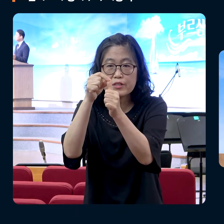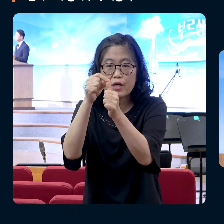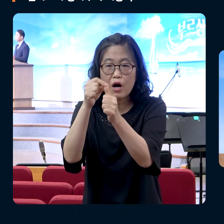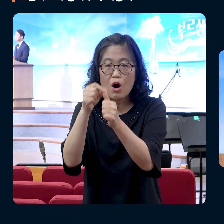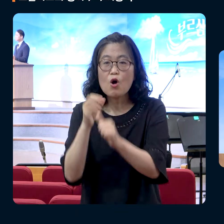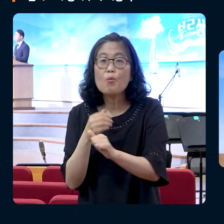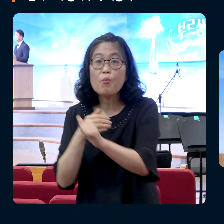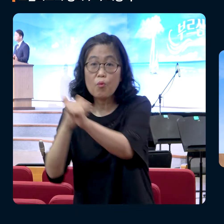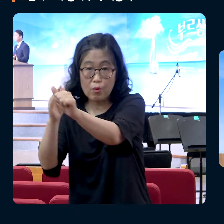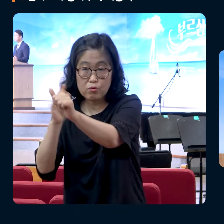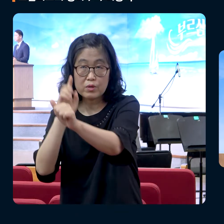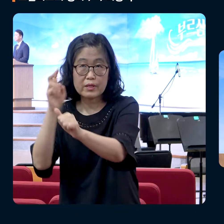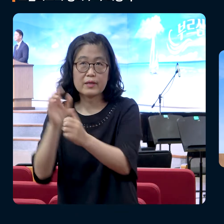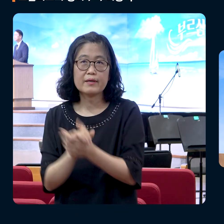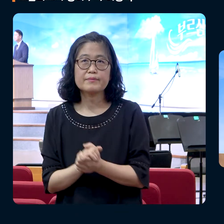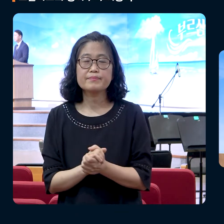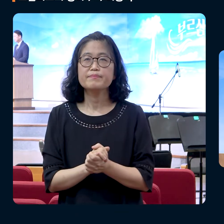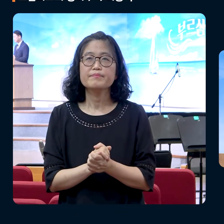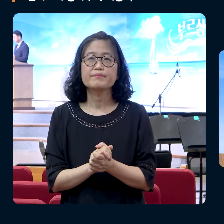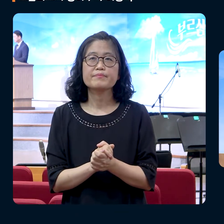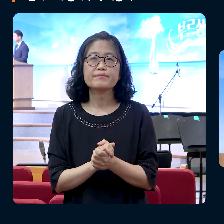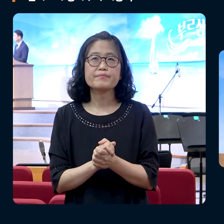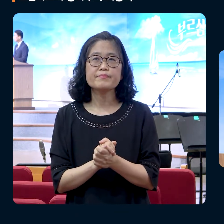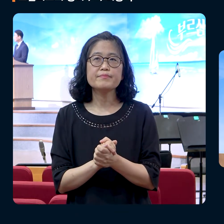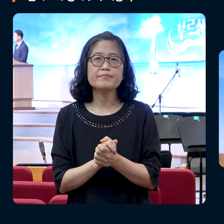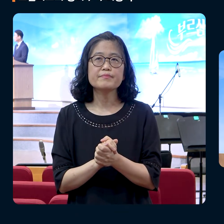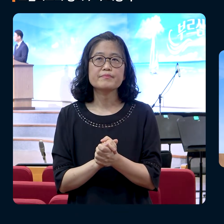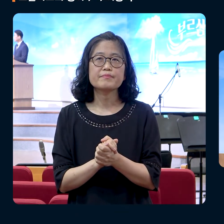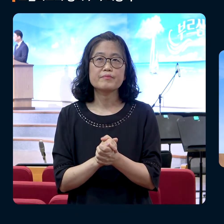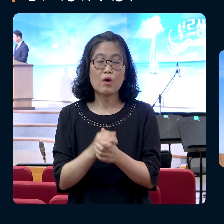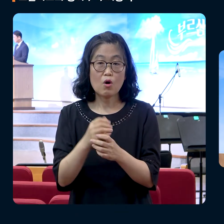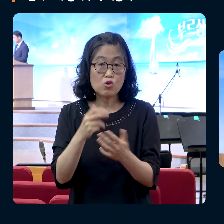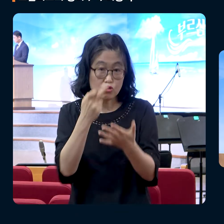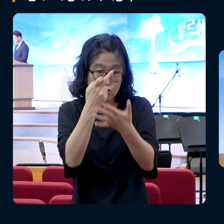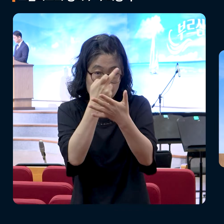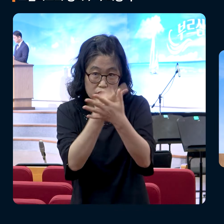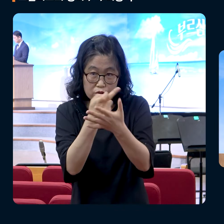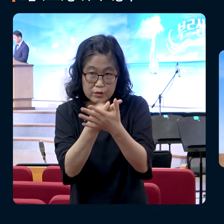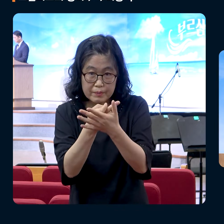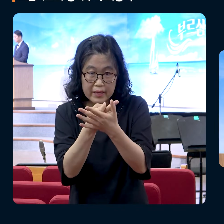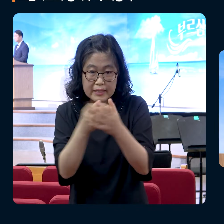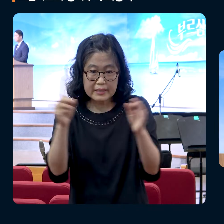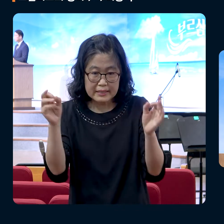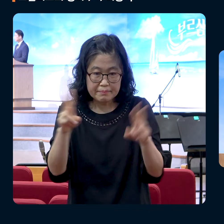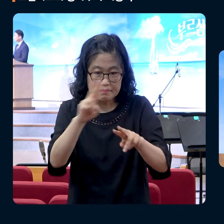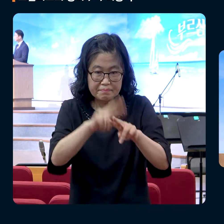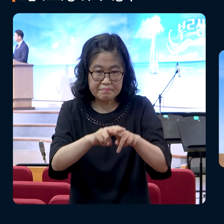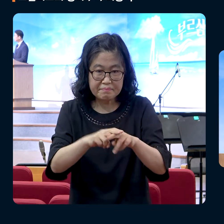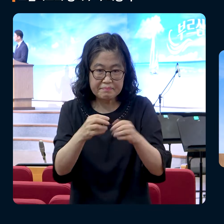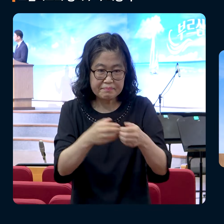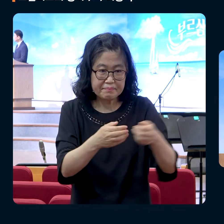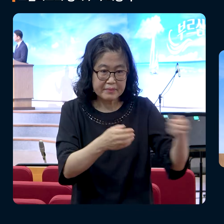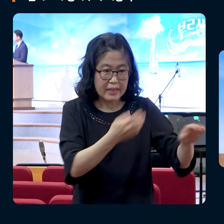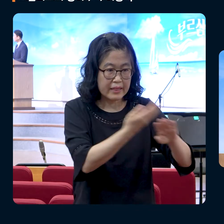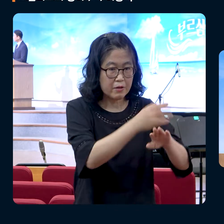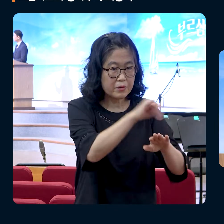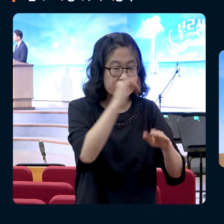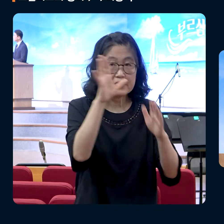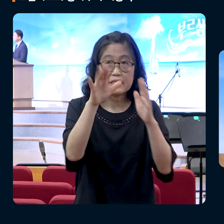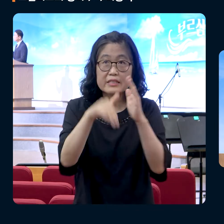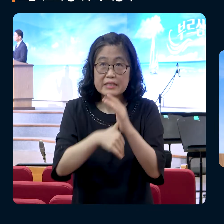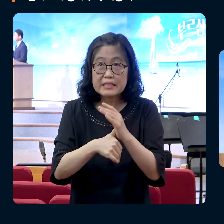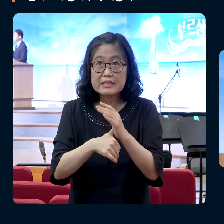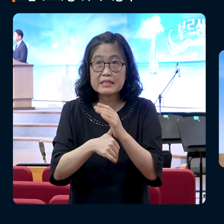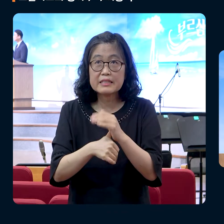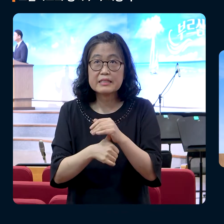잠깐 이 형제의 그룹을 떠났을 때 이 형제들 중에 유다라는 사람이 마침 그